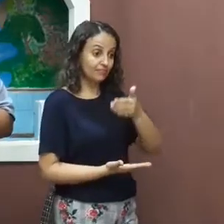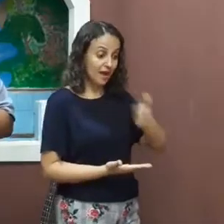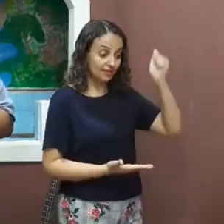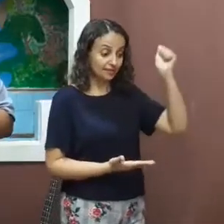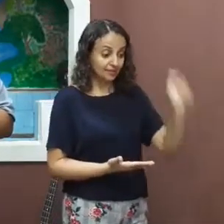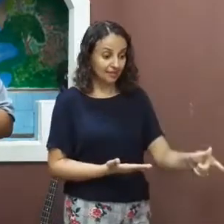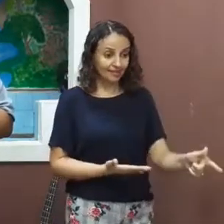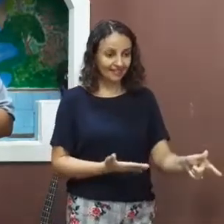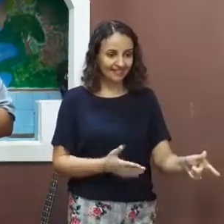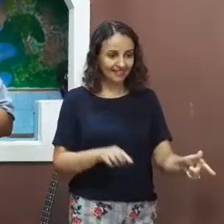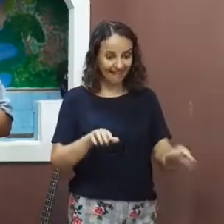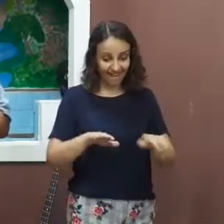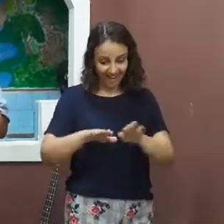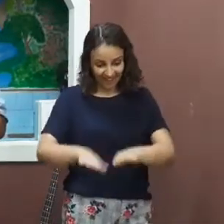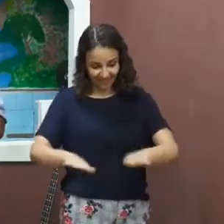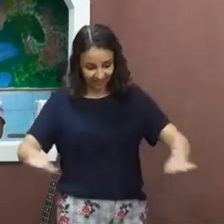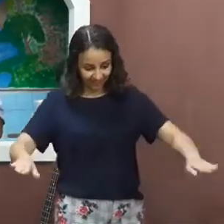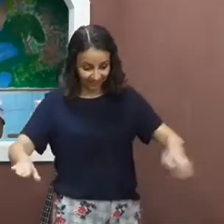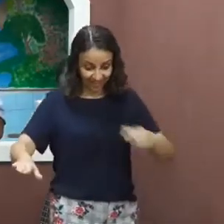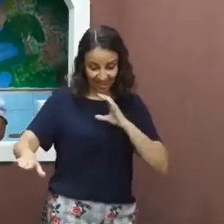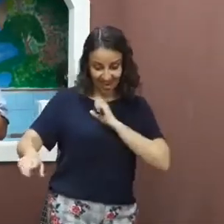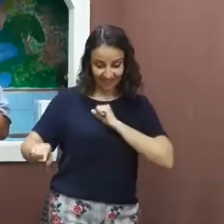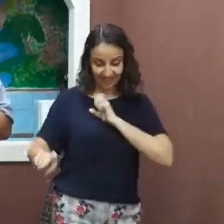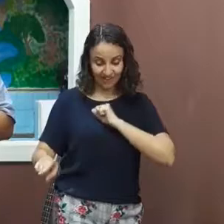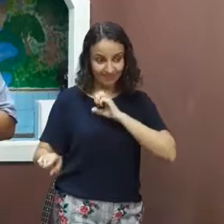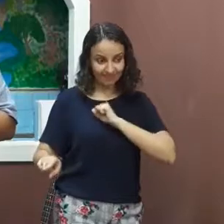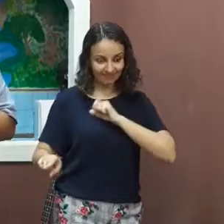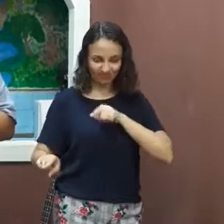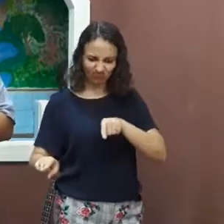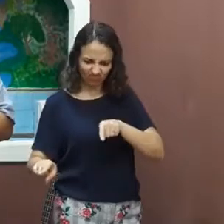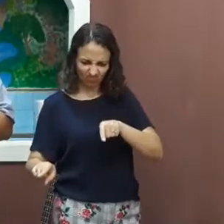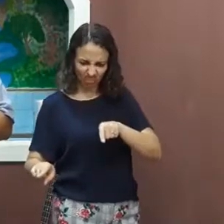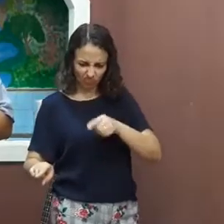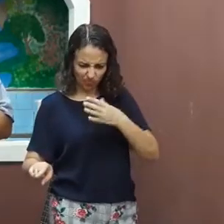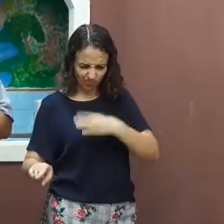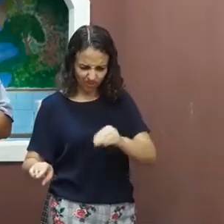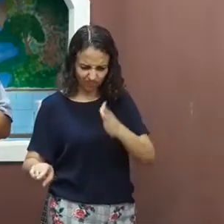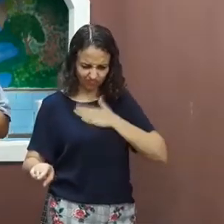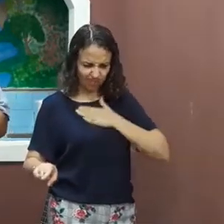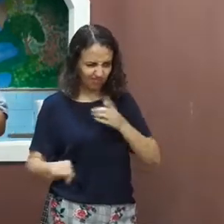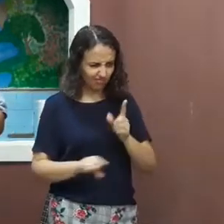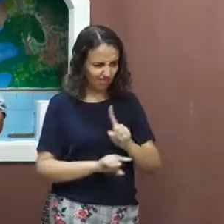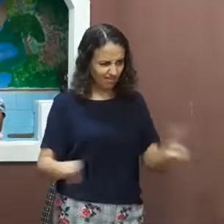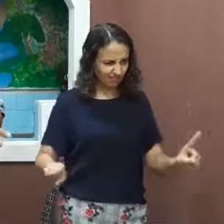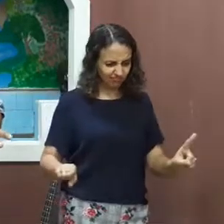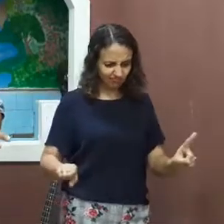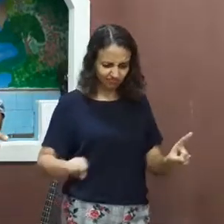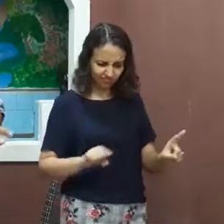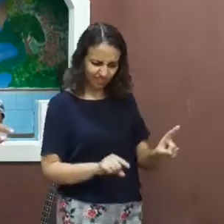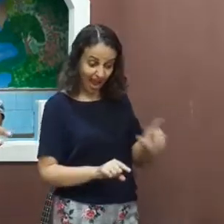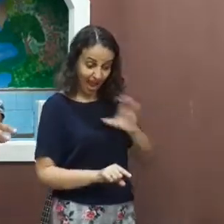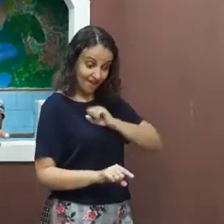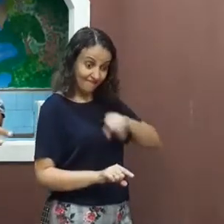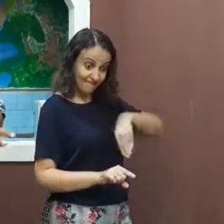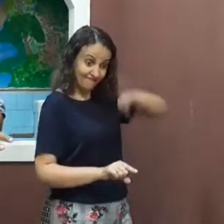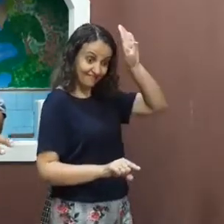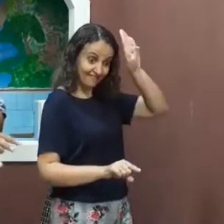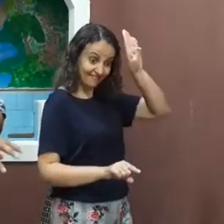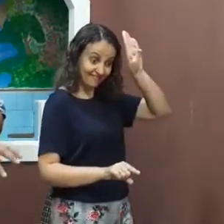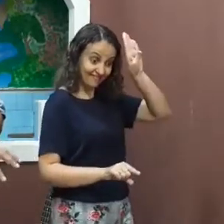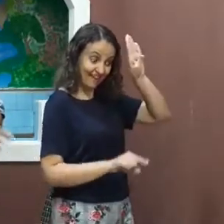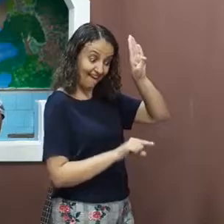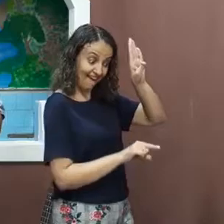outro, ama mais um porque esse é meu filho, ama mais outro e outro não